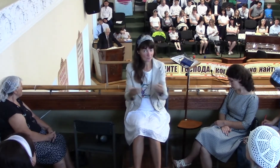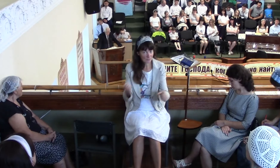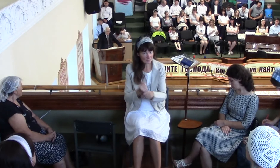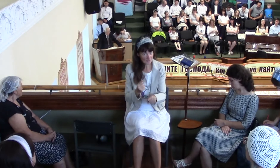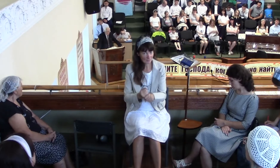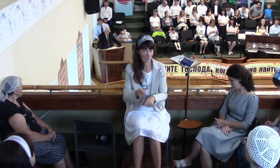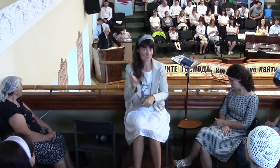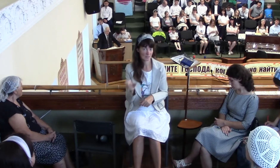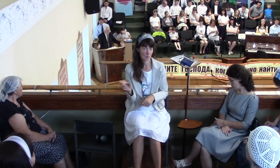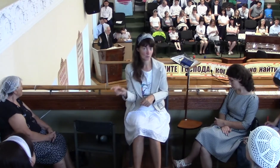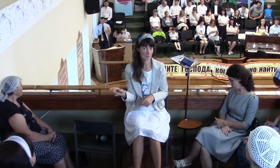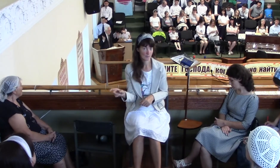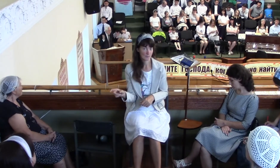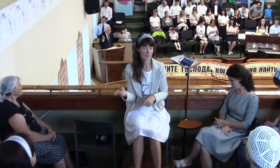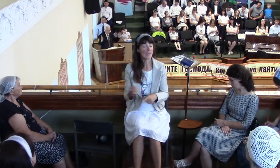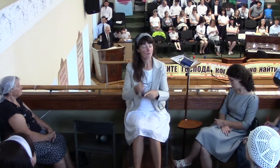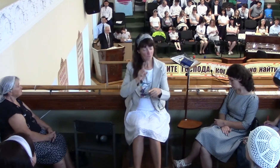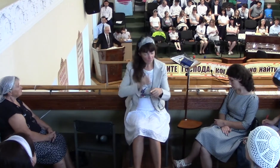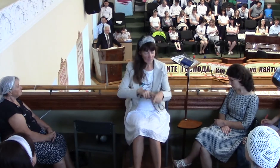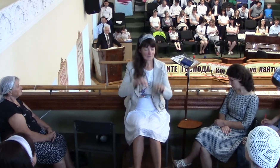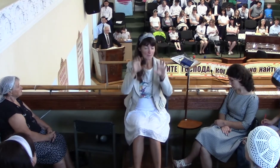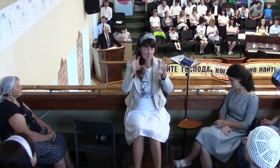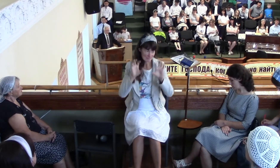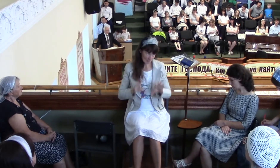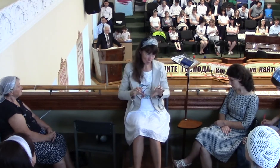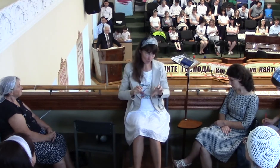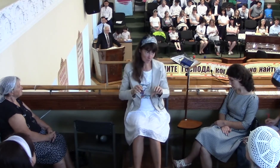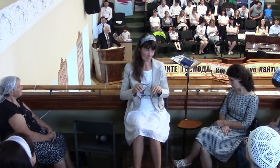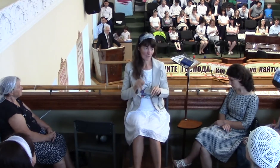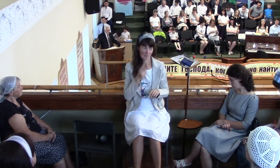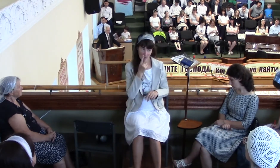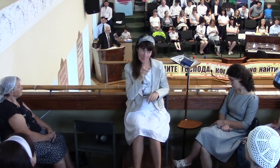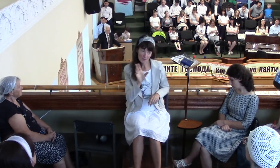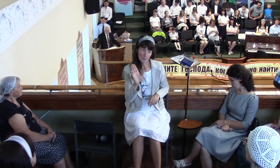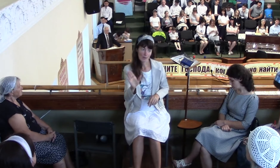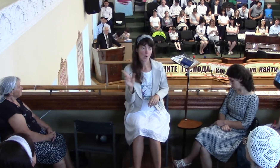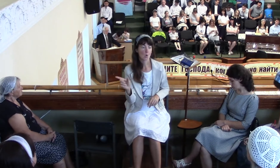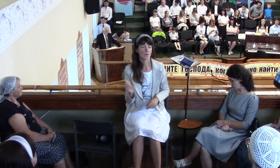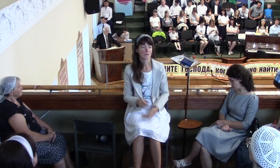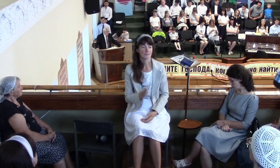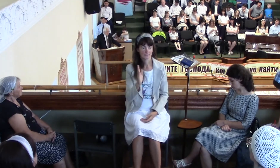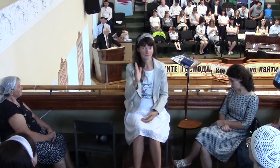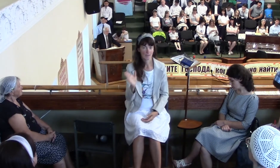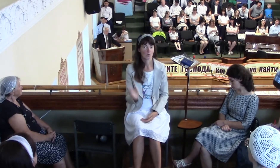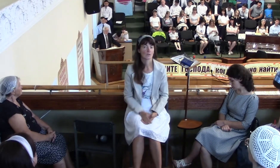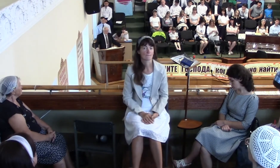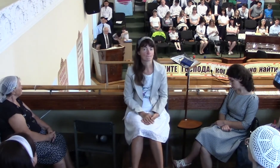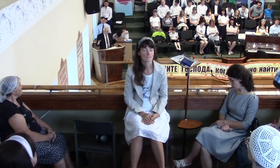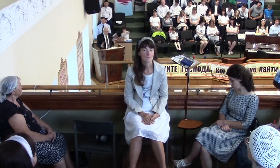Так поступаете вы с ними. И вот в этом законы пророки. Значит, Христос сказал, не сказал,